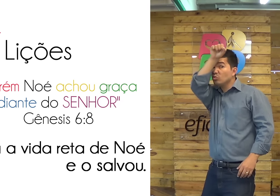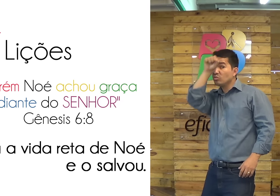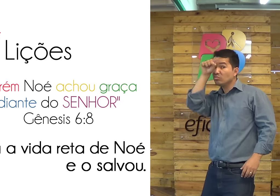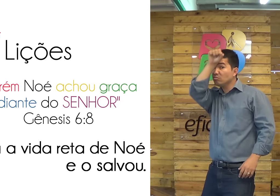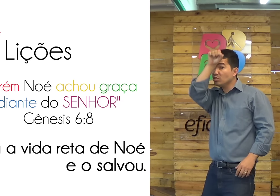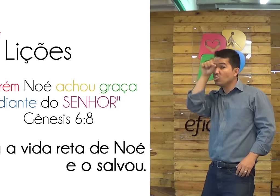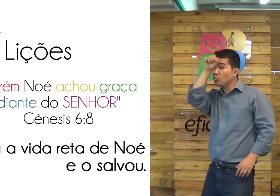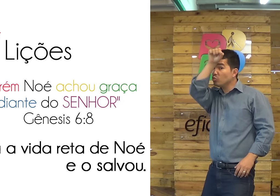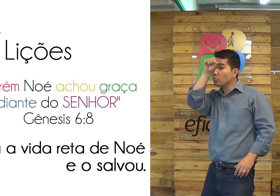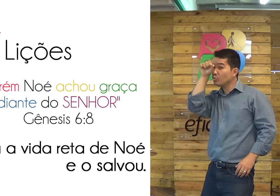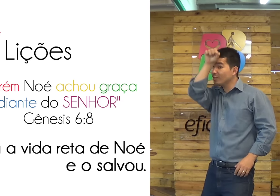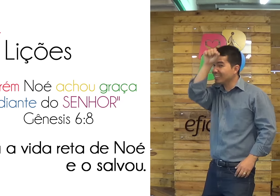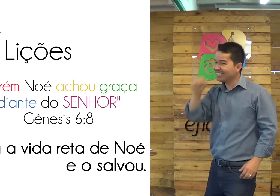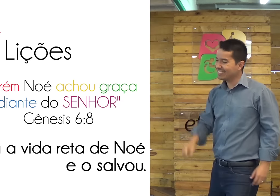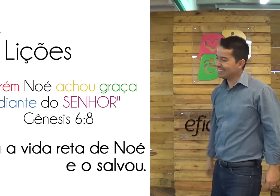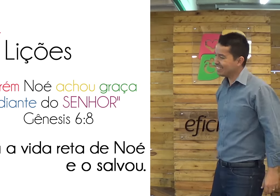perigoso é muito